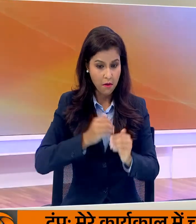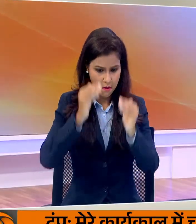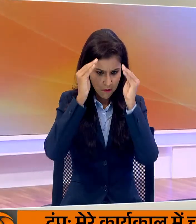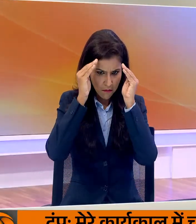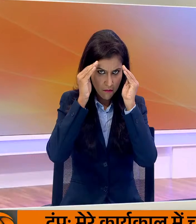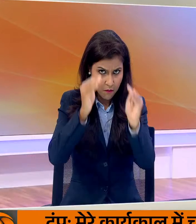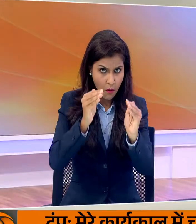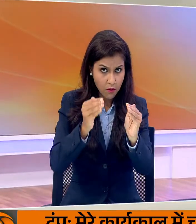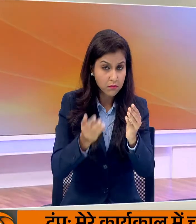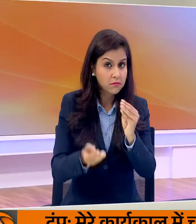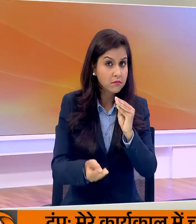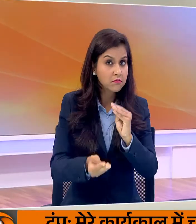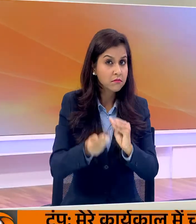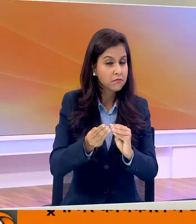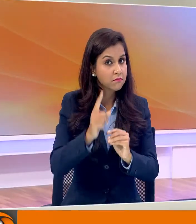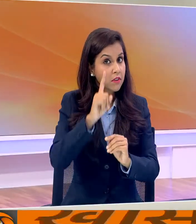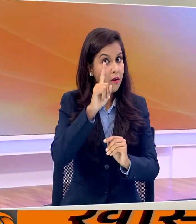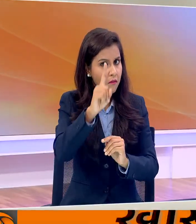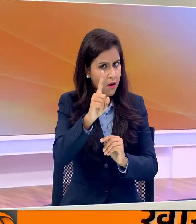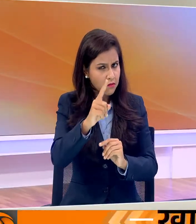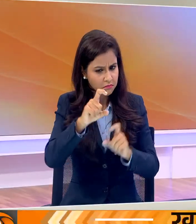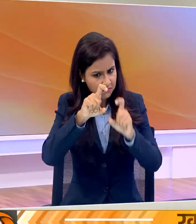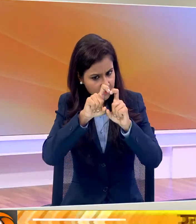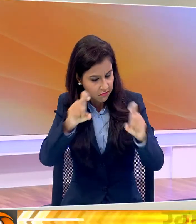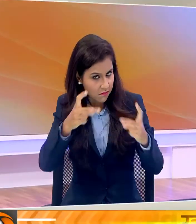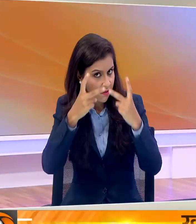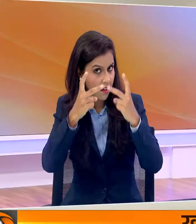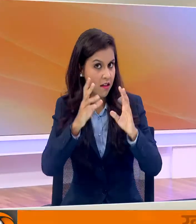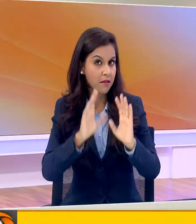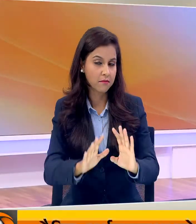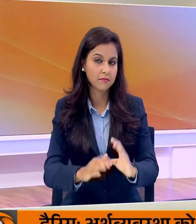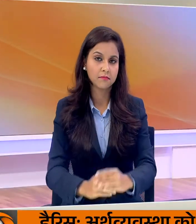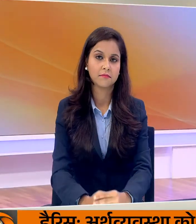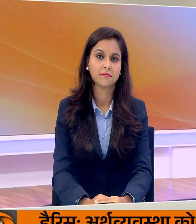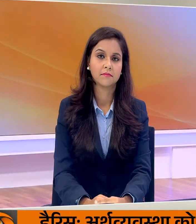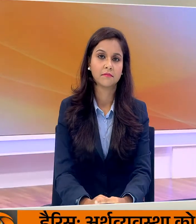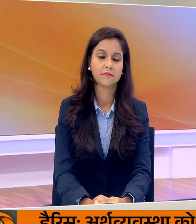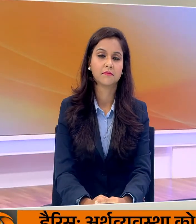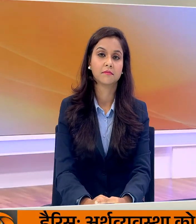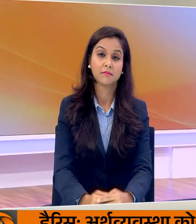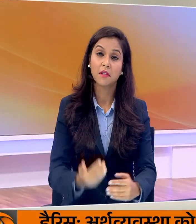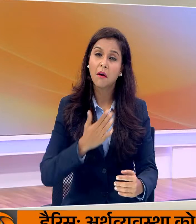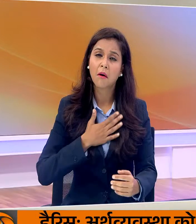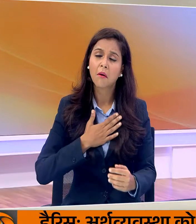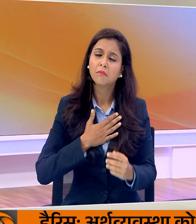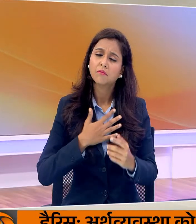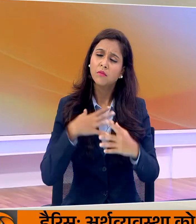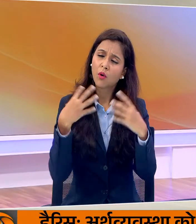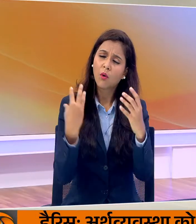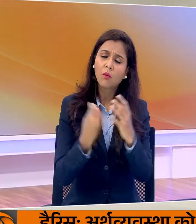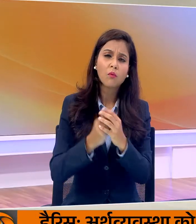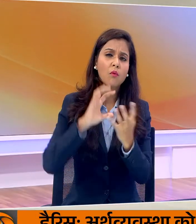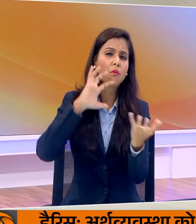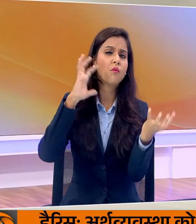फोकस एकदम क्लियर है। हम एक ऐसी दुनिया बनाना चाहते